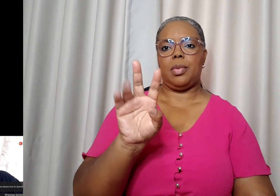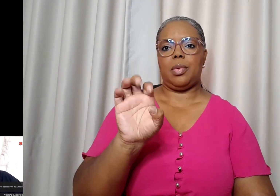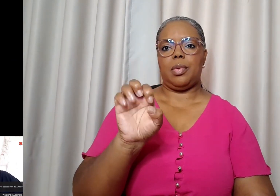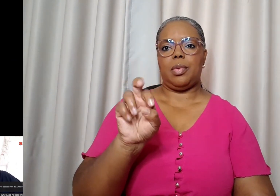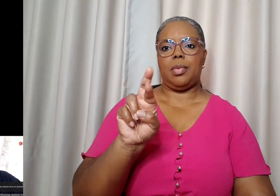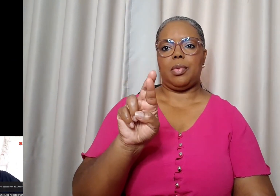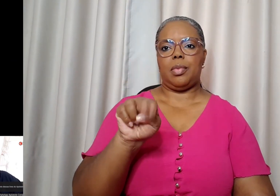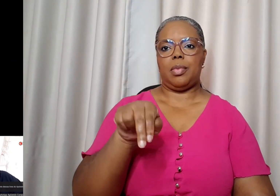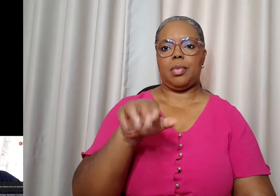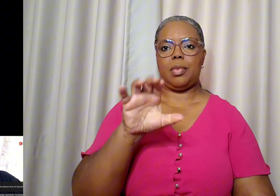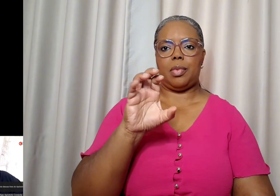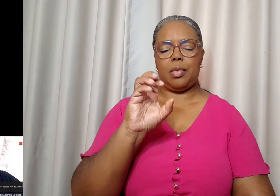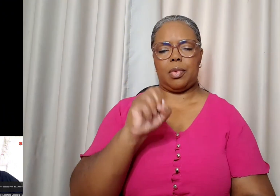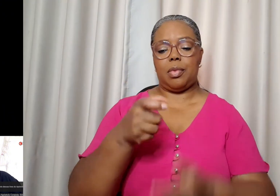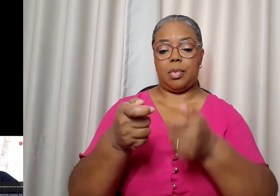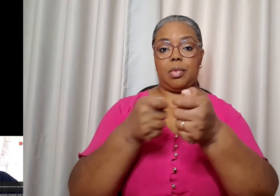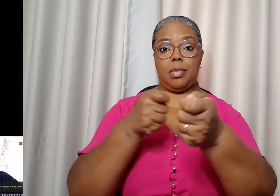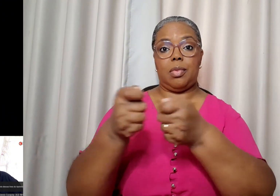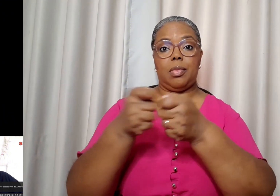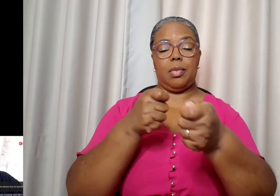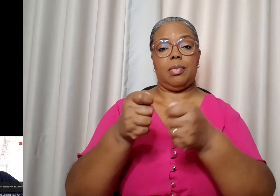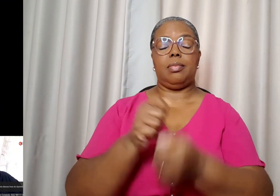Nós perdemos a palavra de mestre.